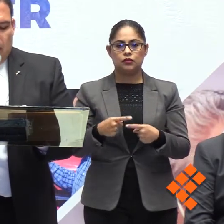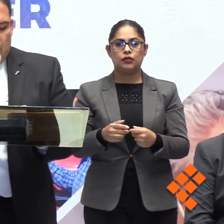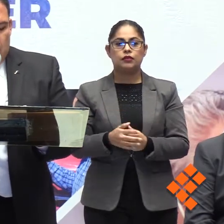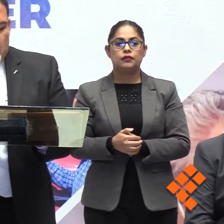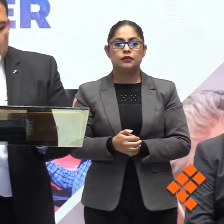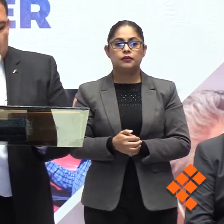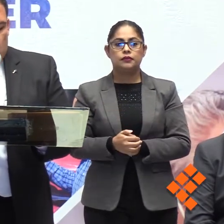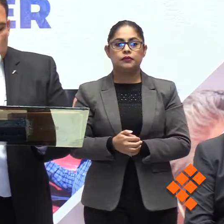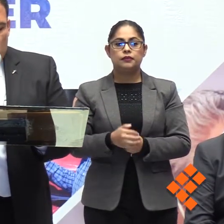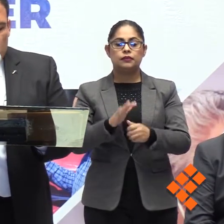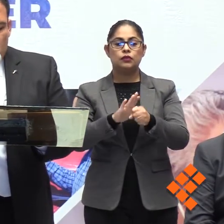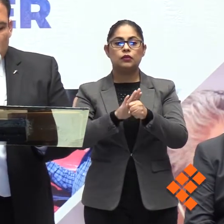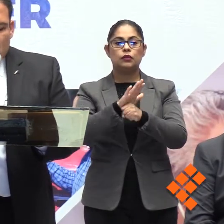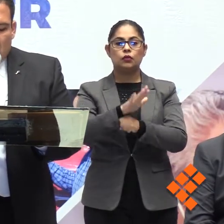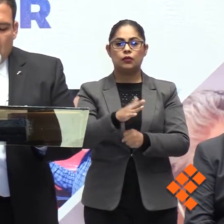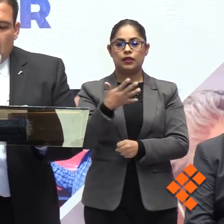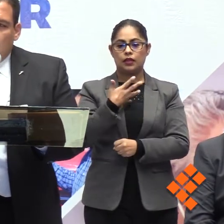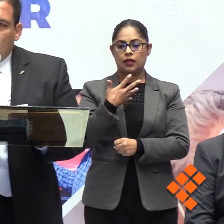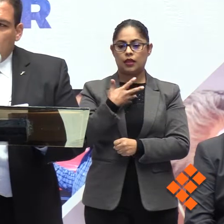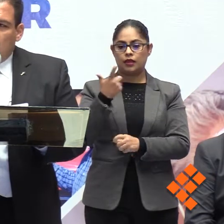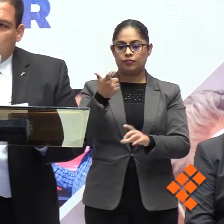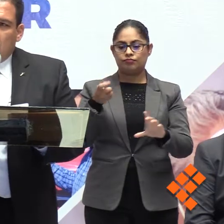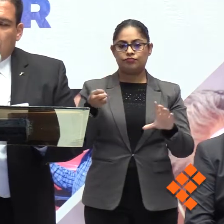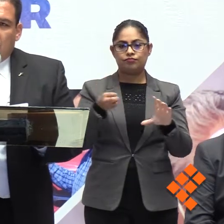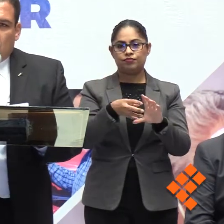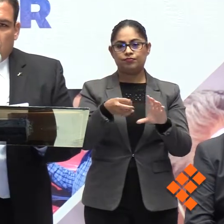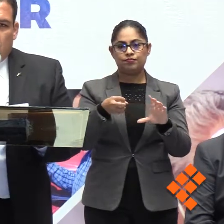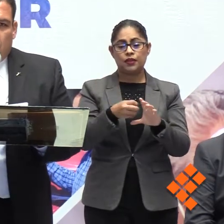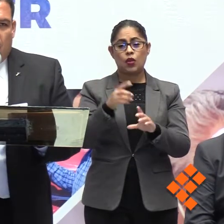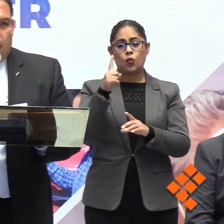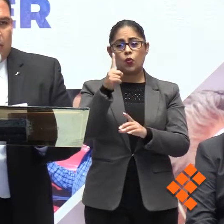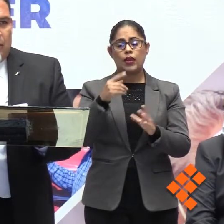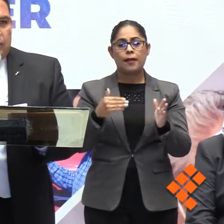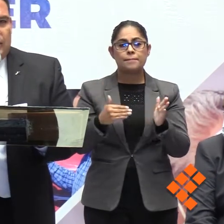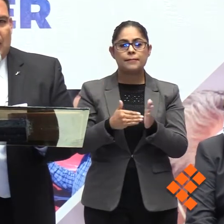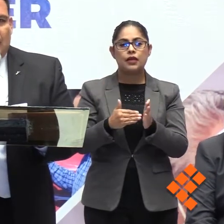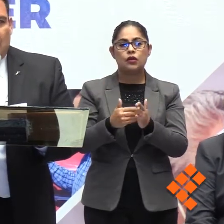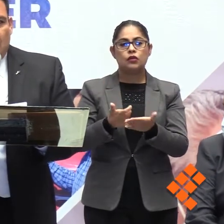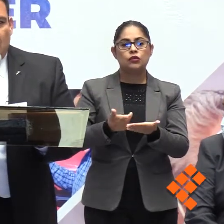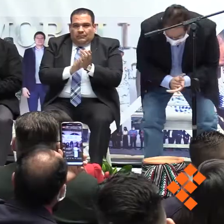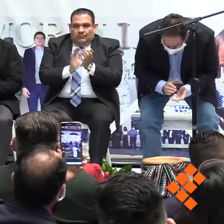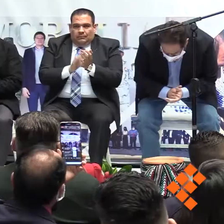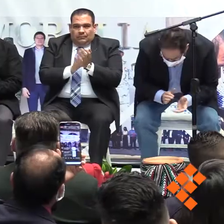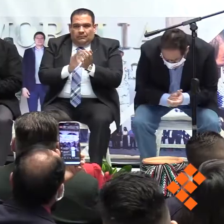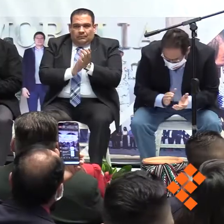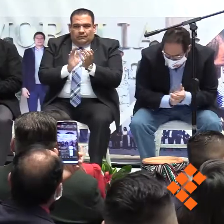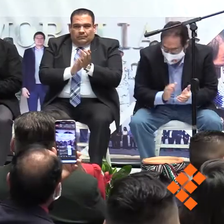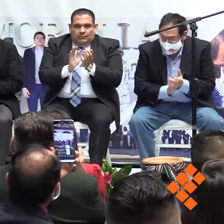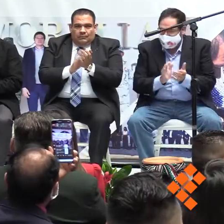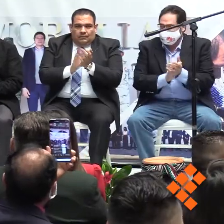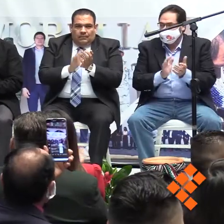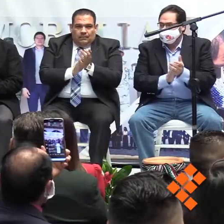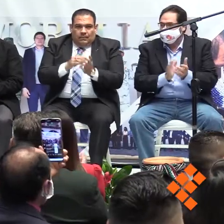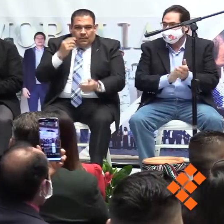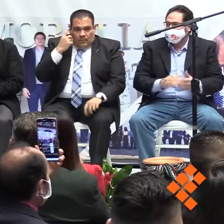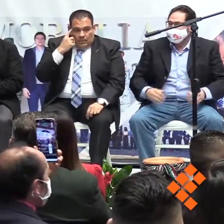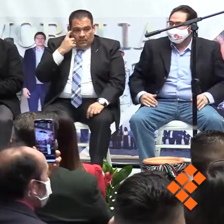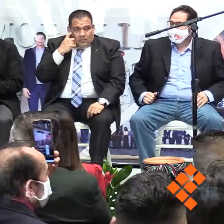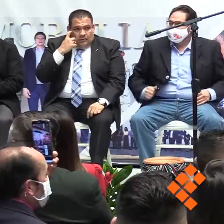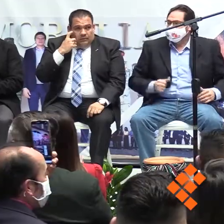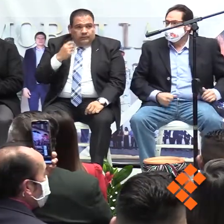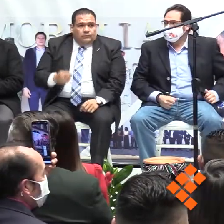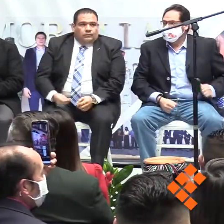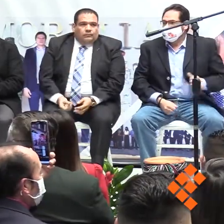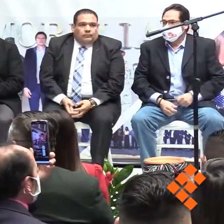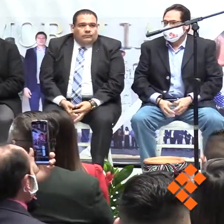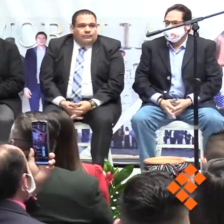cual tuvimos que invertirle 1,000,000 de pesos para poderlos echar a andar. Como parte de sus avances en estos 100 días,